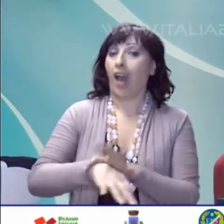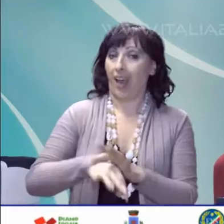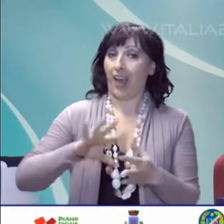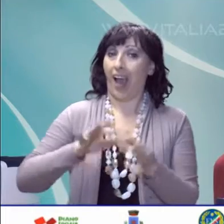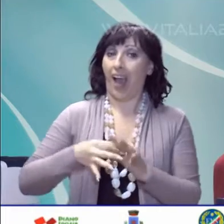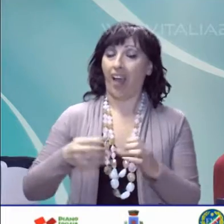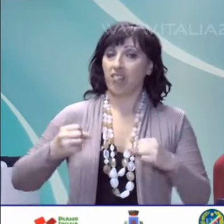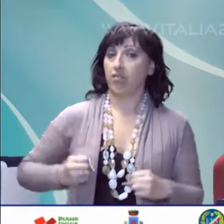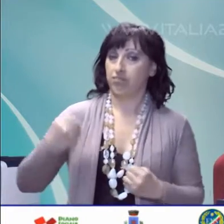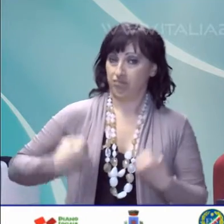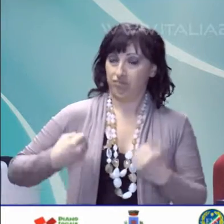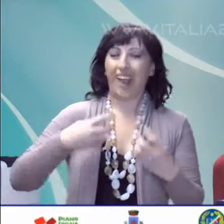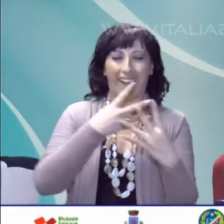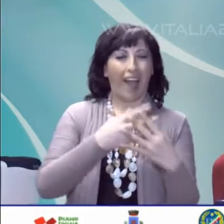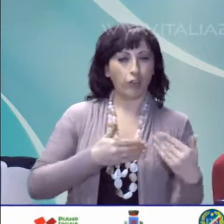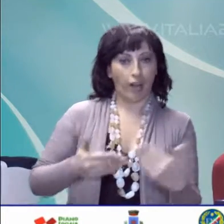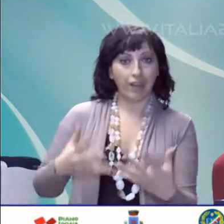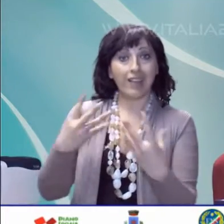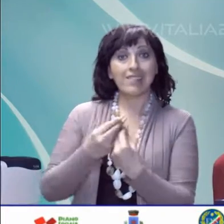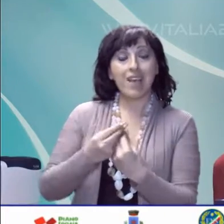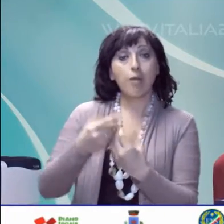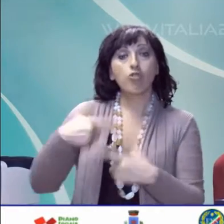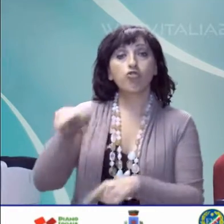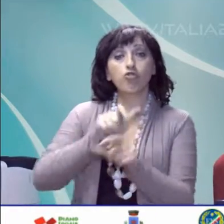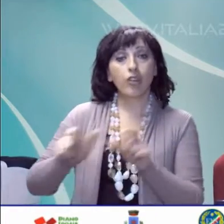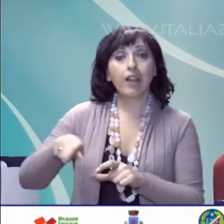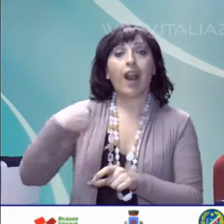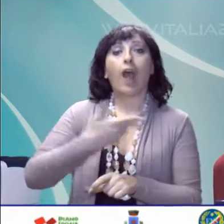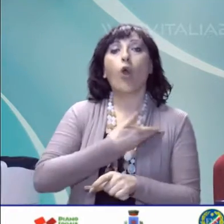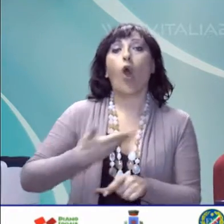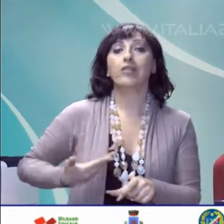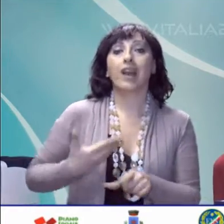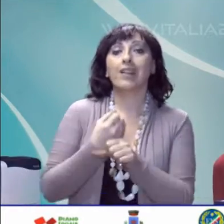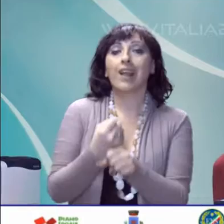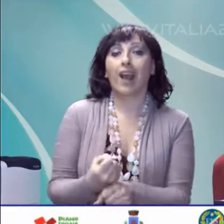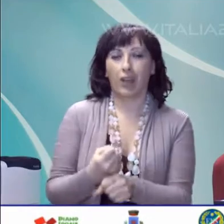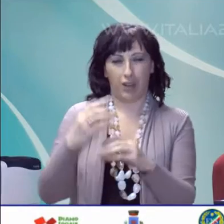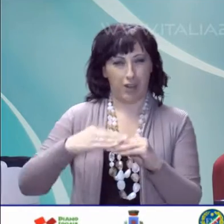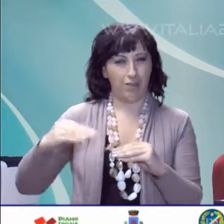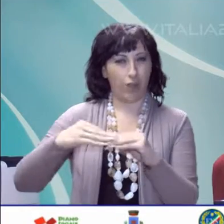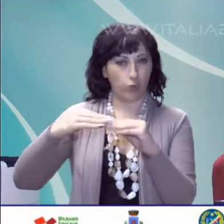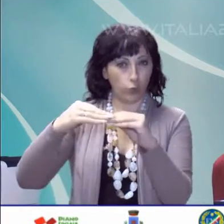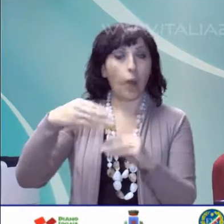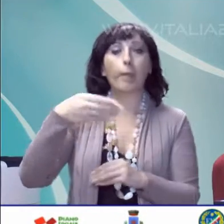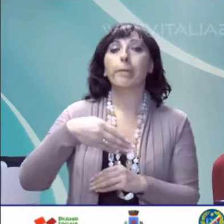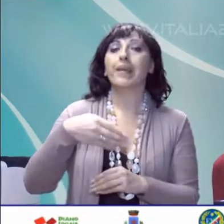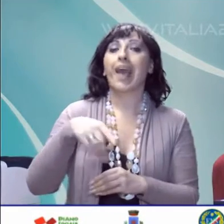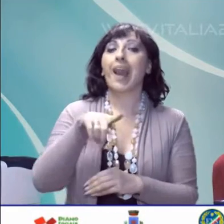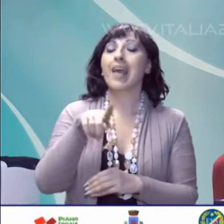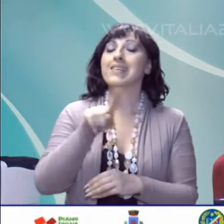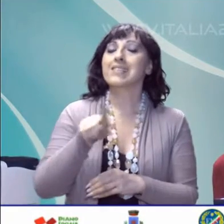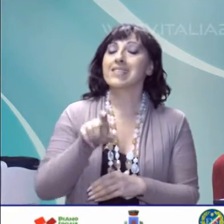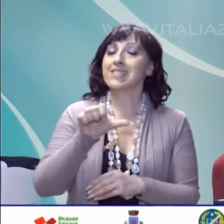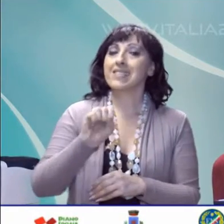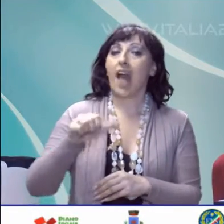carcere, insieme con alcuni cittadini e con il consigliere delegato alle infrastrutture Michele